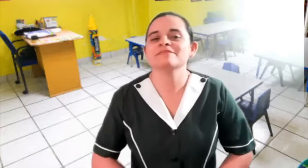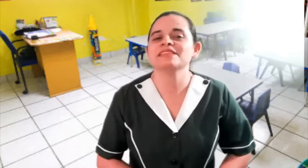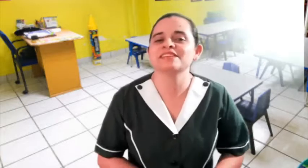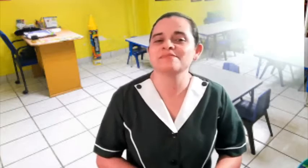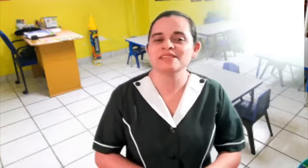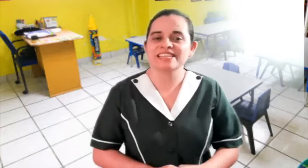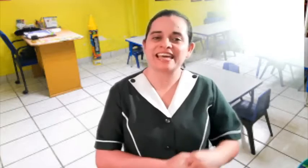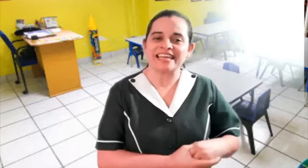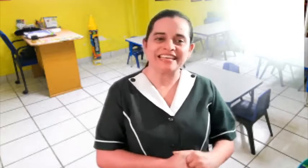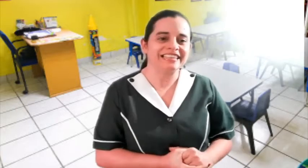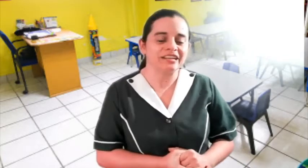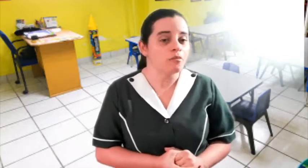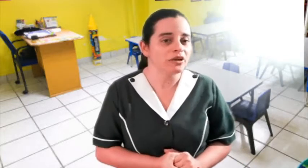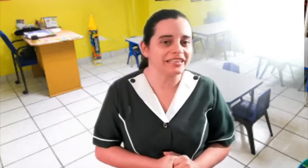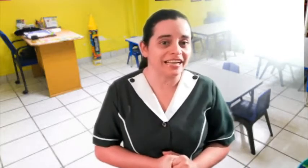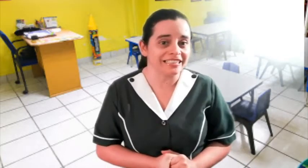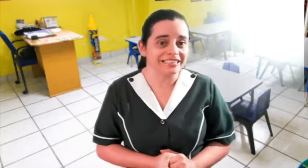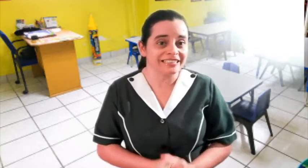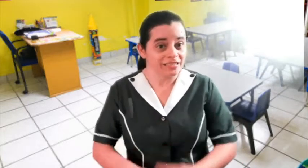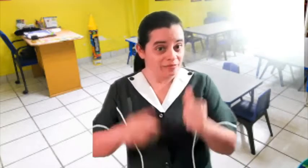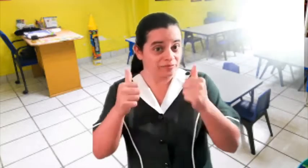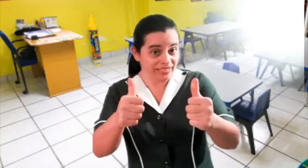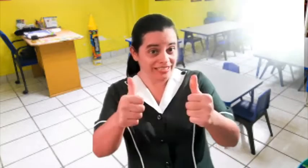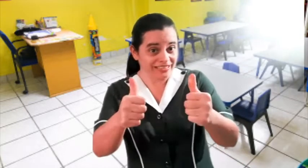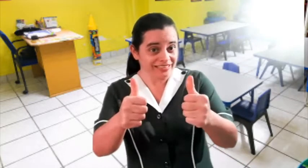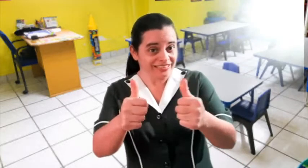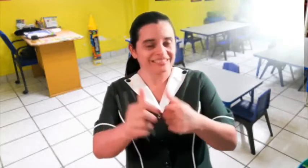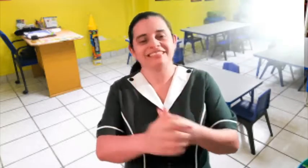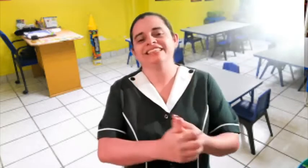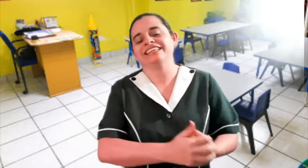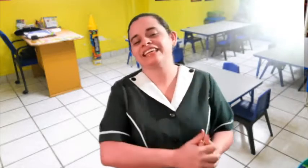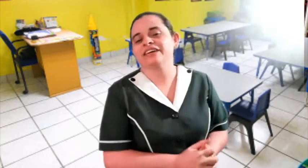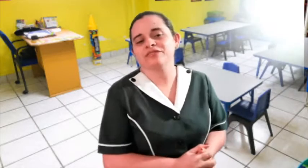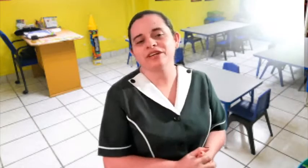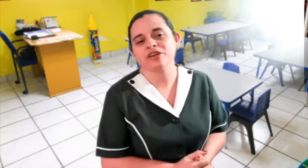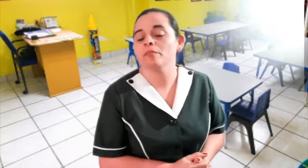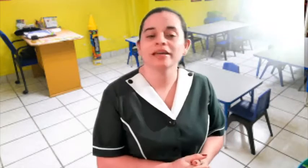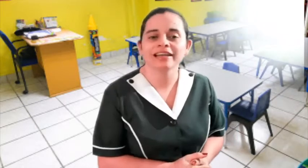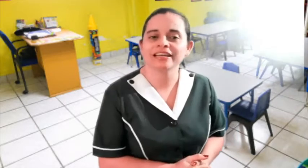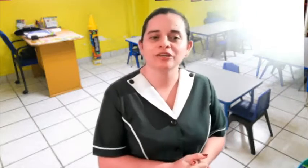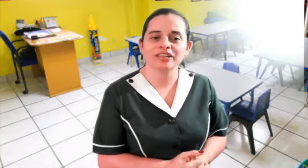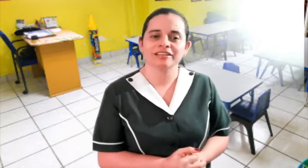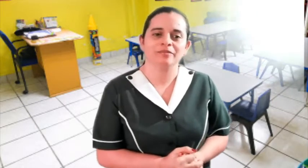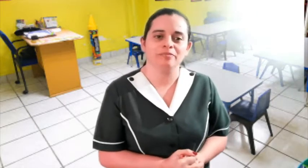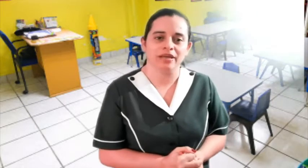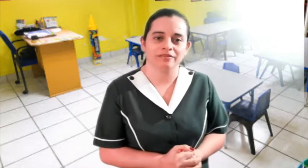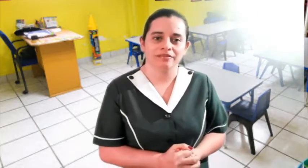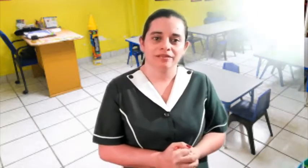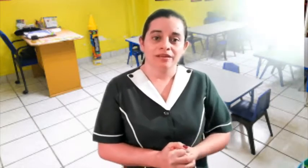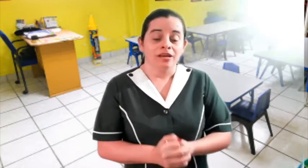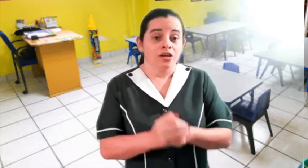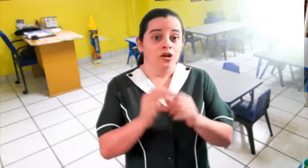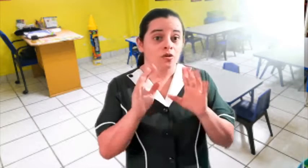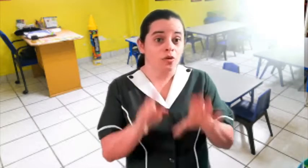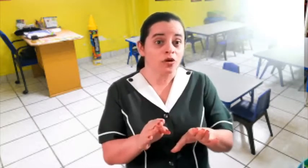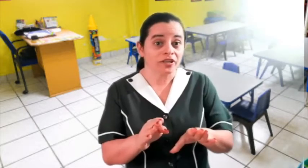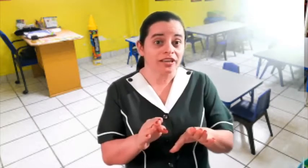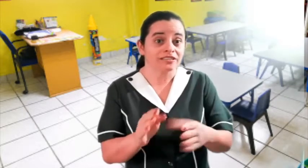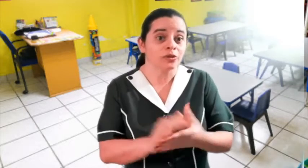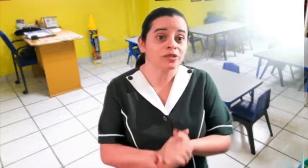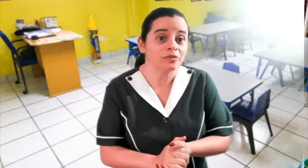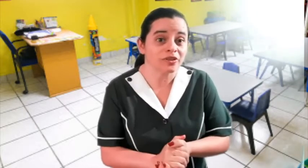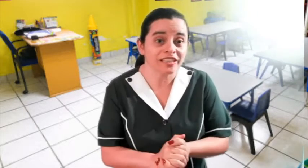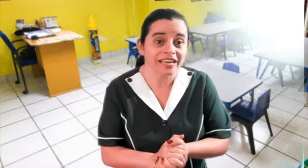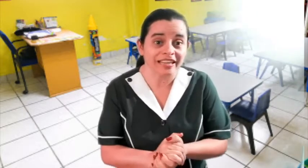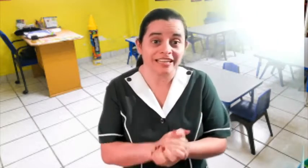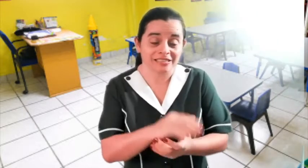Hola, hola, mis niños, mis niñas de kinder, ¿cómo están? ¿Bien? Sí, qué bueno, me alegro que estén bien. Como hoy es